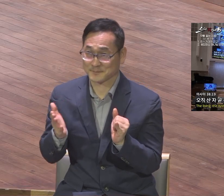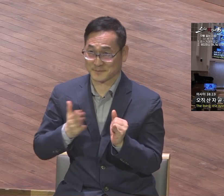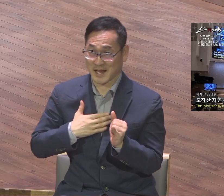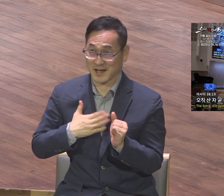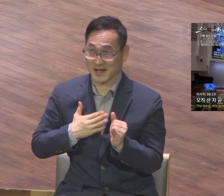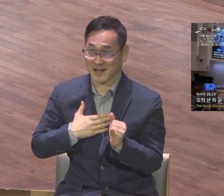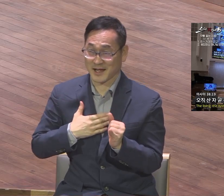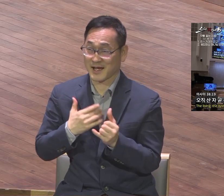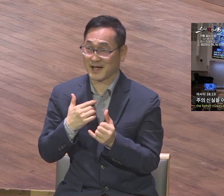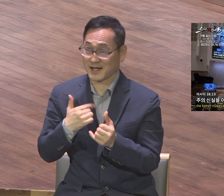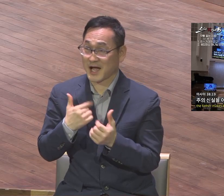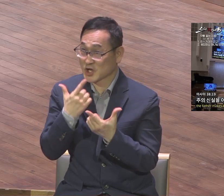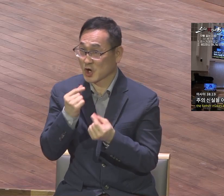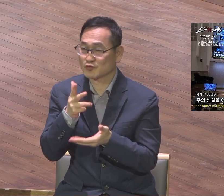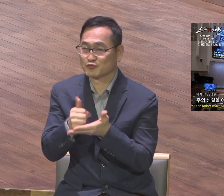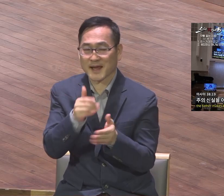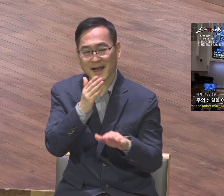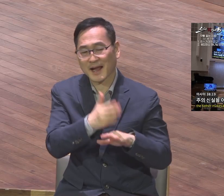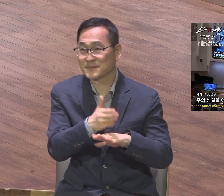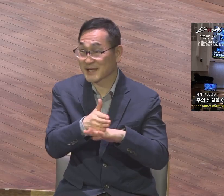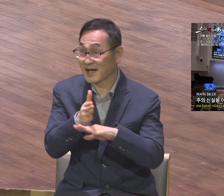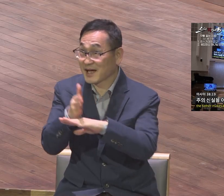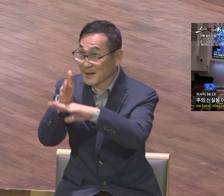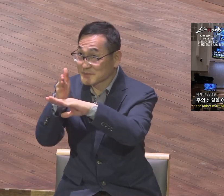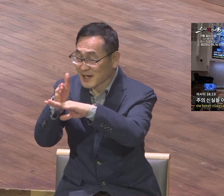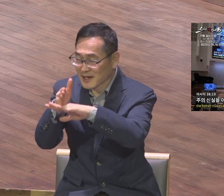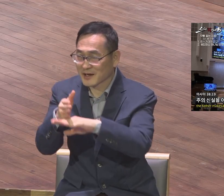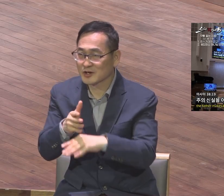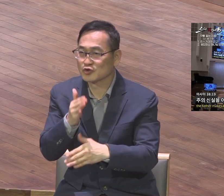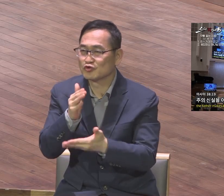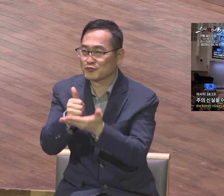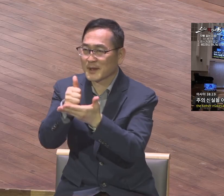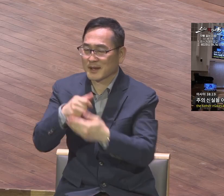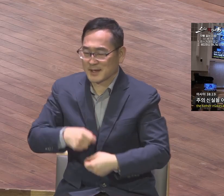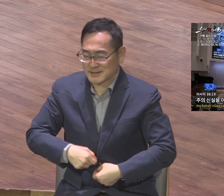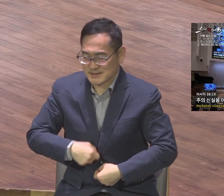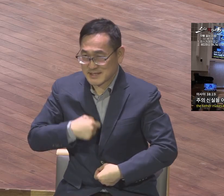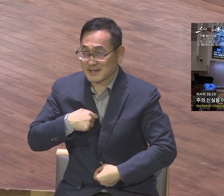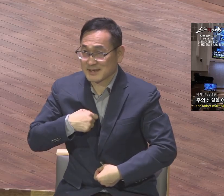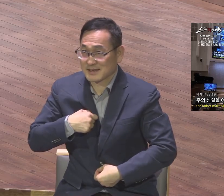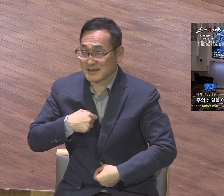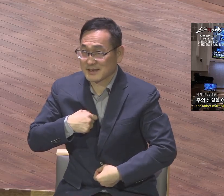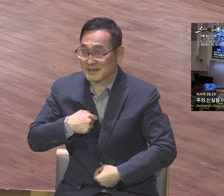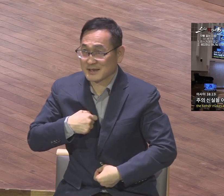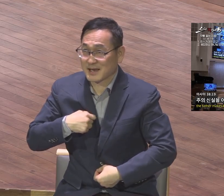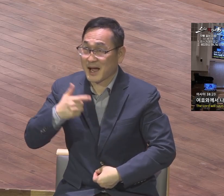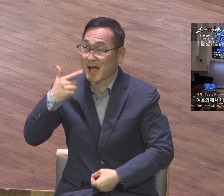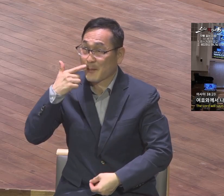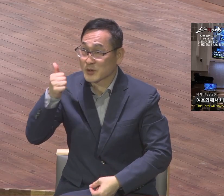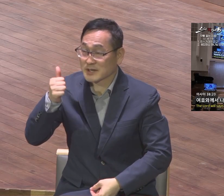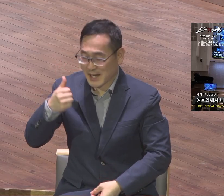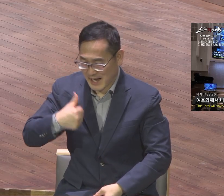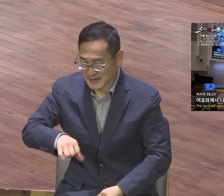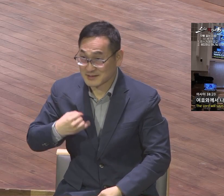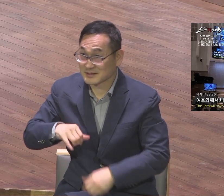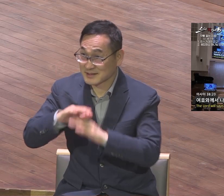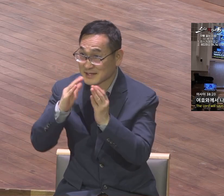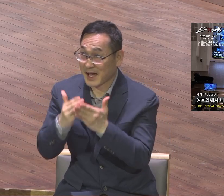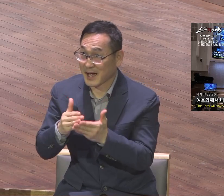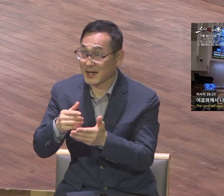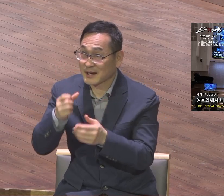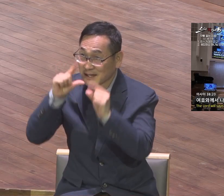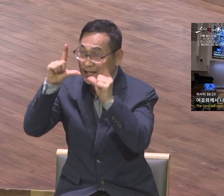하는 것과 같이 주께 감사하며 주의 신실을 아버지가 그의 자녀에게 알게 하리다. 여호와께서